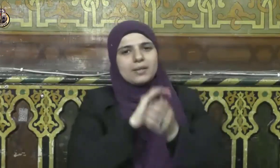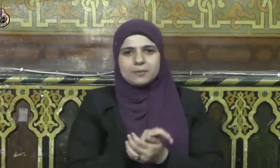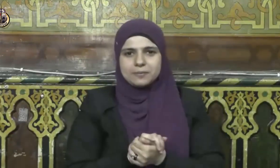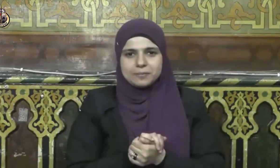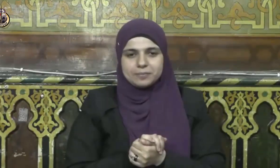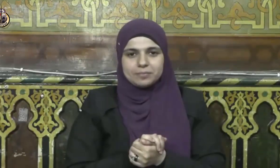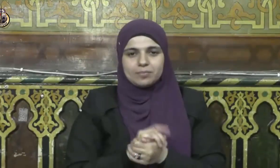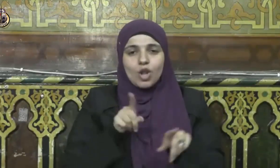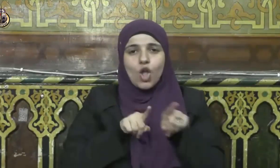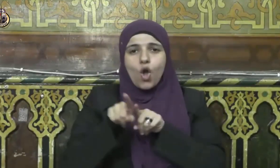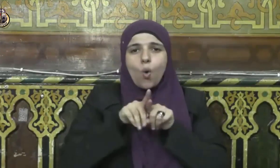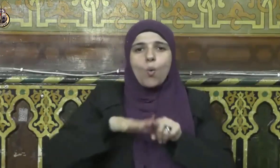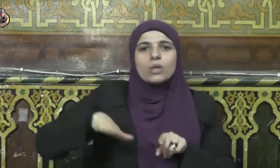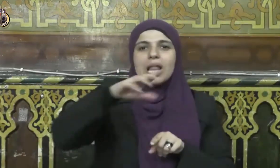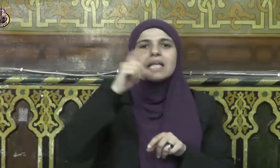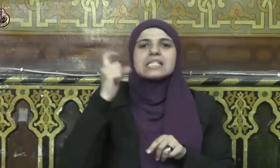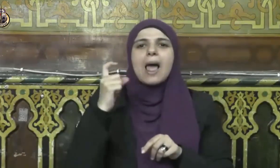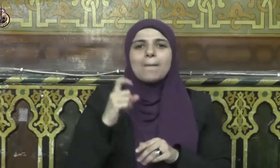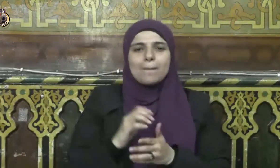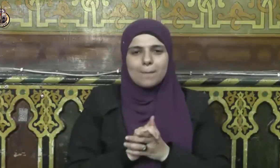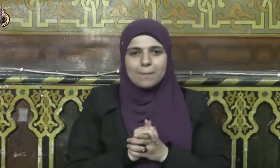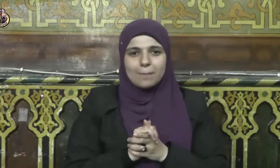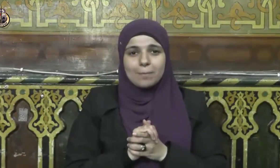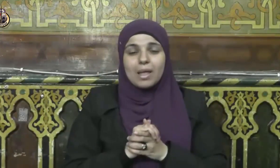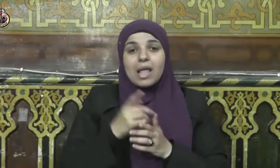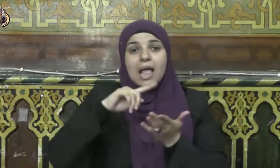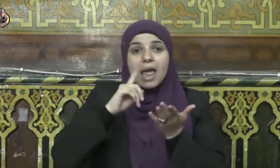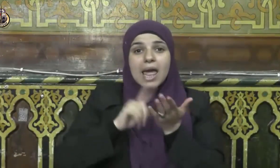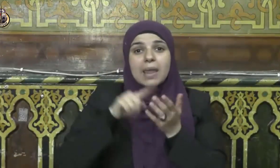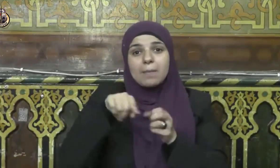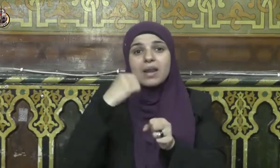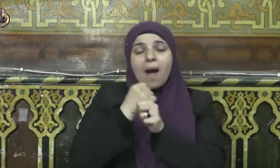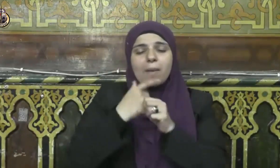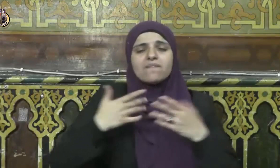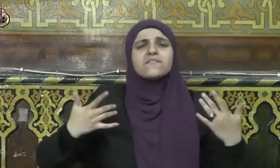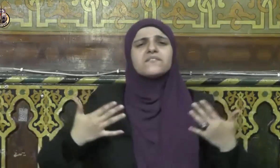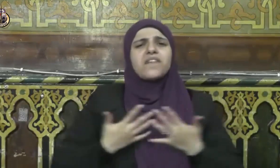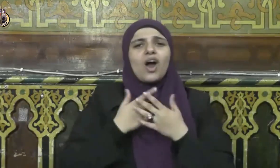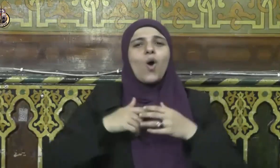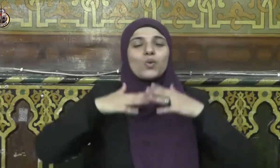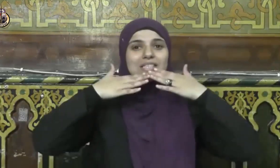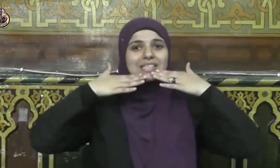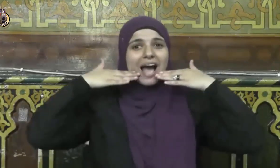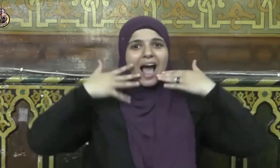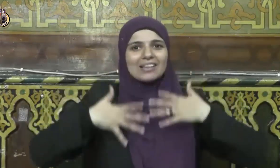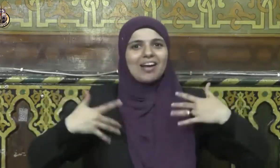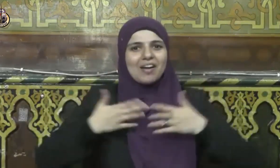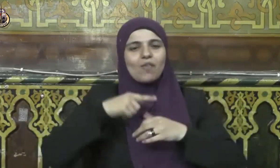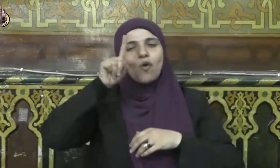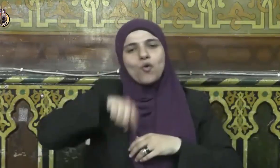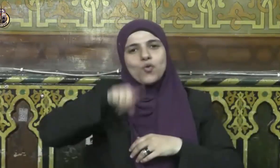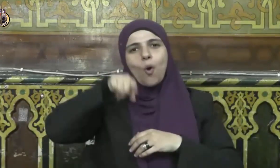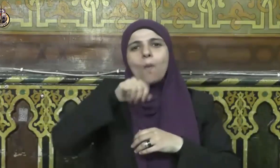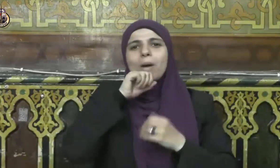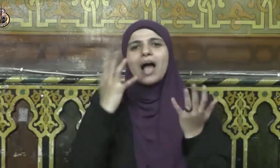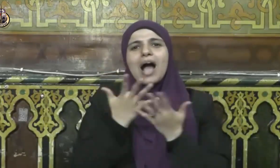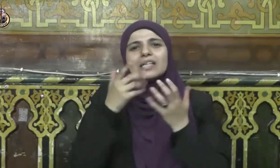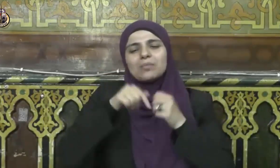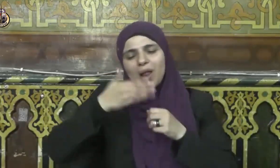يوم الدين. إخوة الإسلام، إن من مظاهر الفرح والسرور التي تندرج تحت